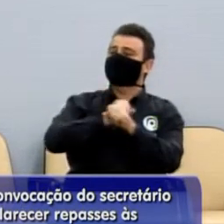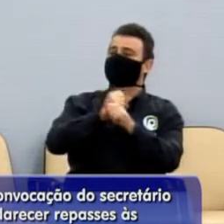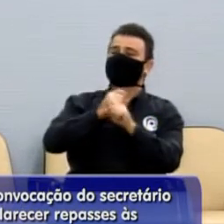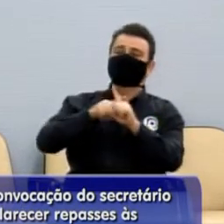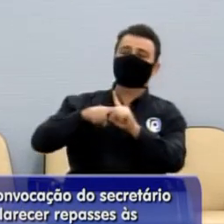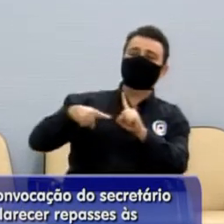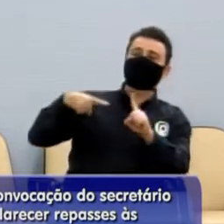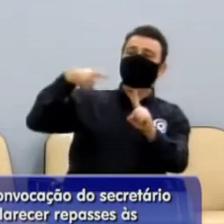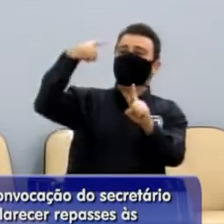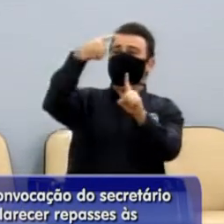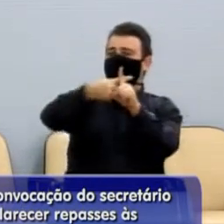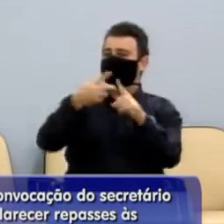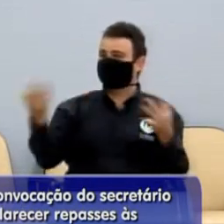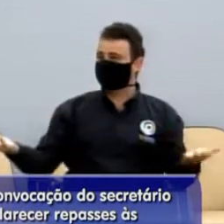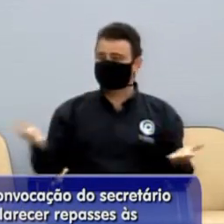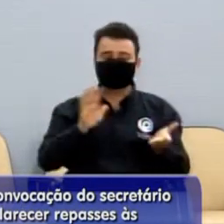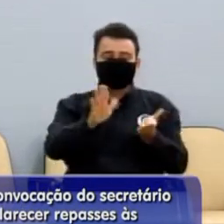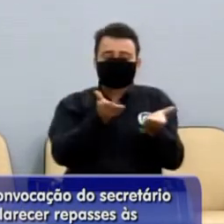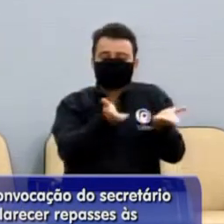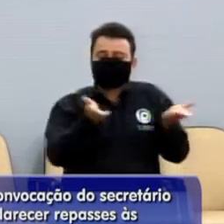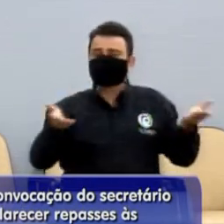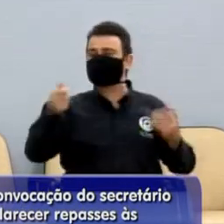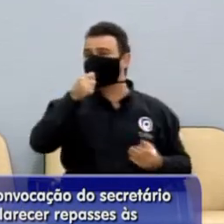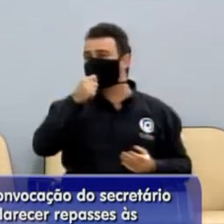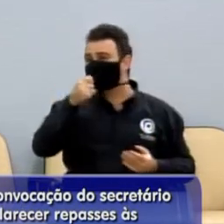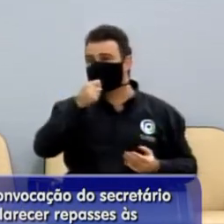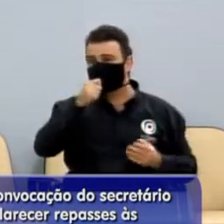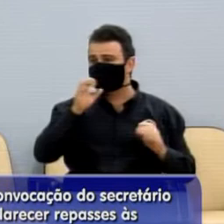Por mais 10 anos, sem licitação.